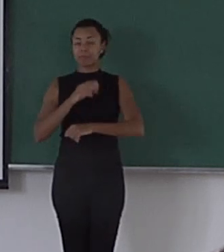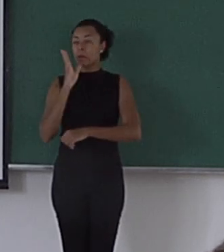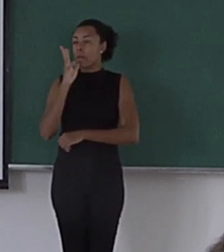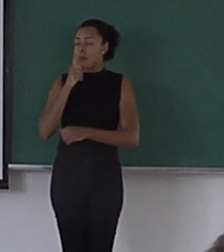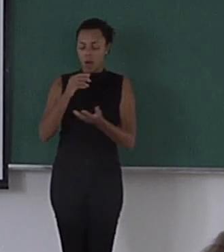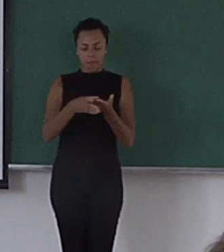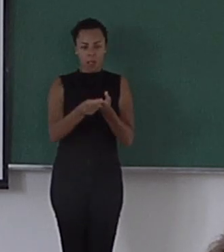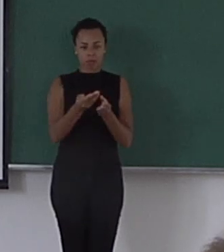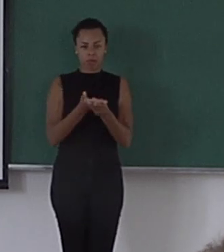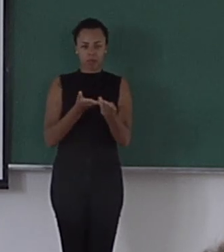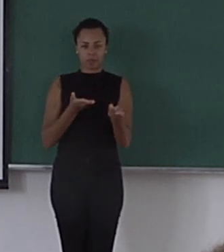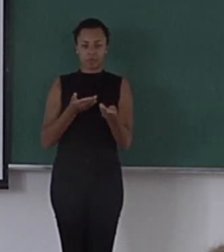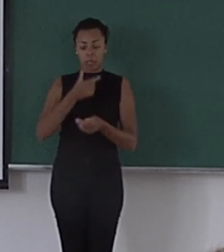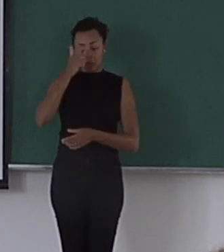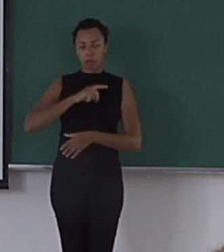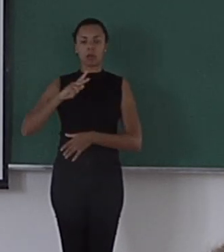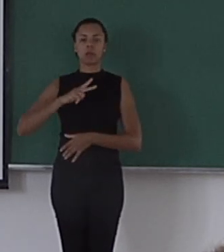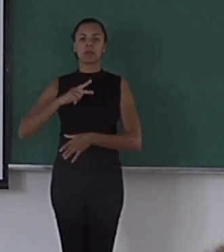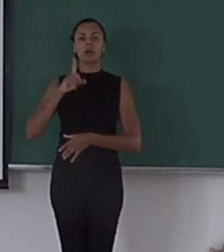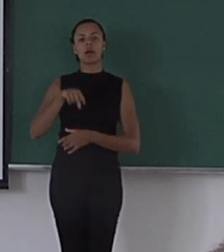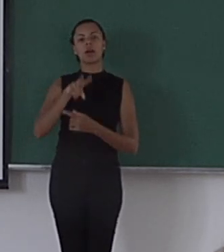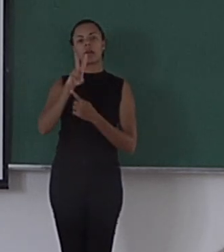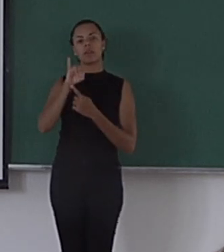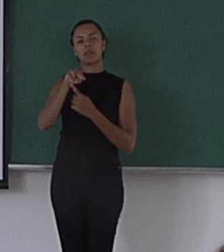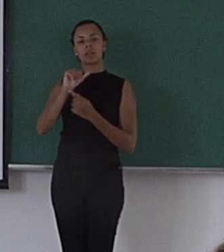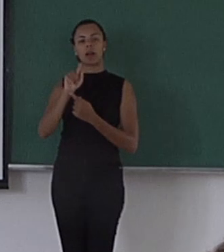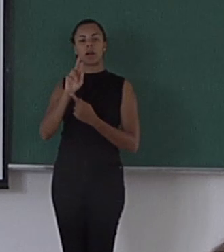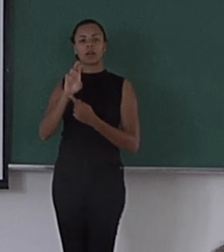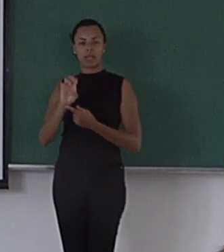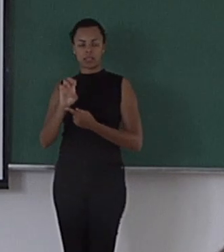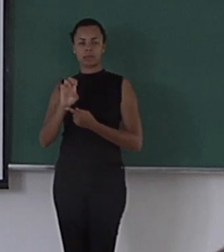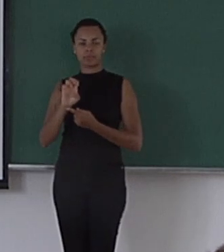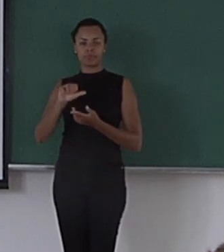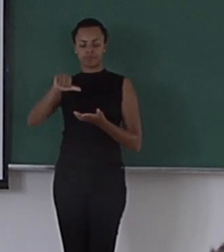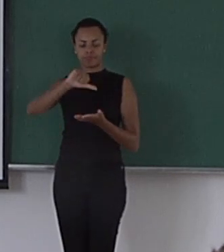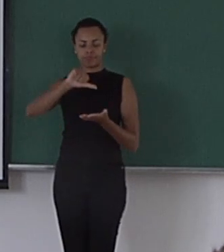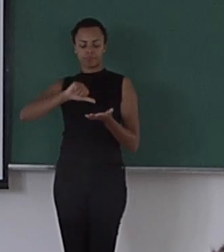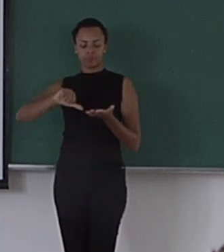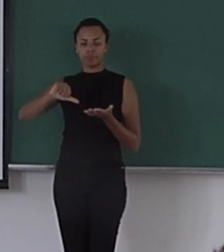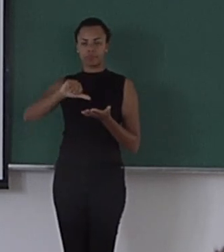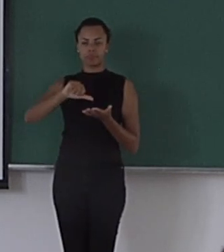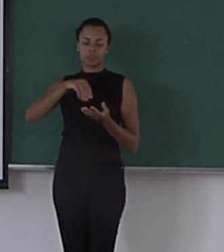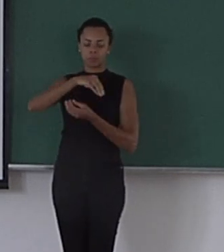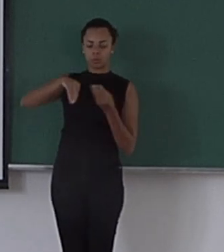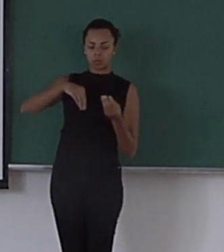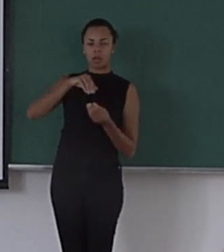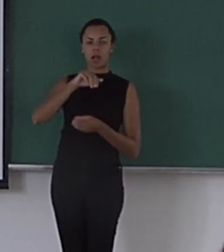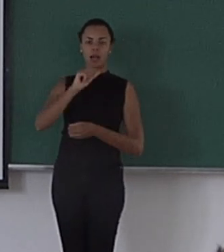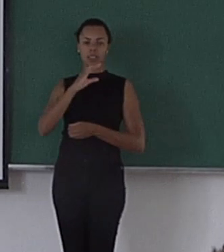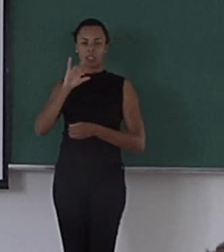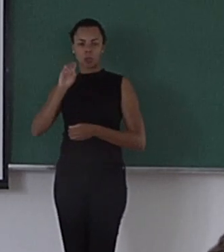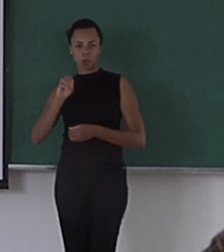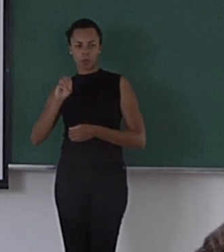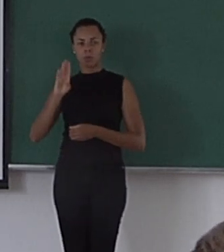sua mão. Verdade. Eu, pessoalmente, faço vinagre. É porque aí você faz, né? Você usa um ácido e um básico para poder anular,